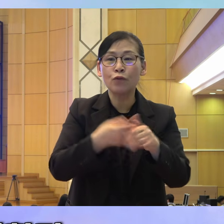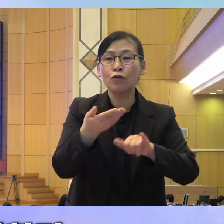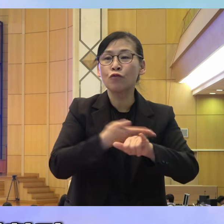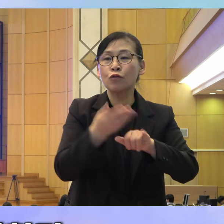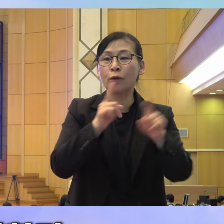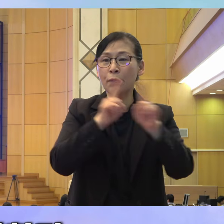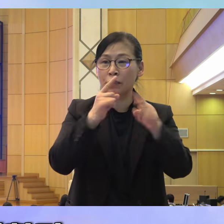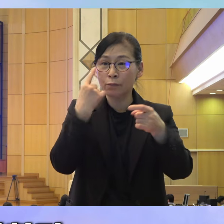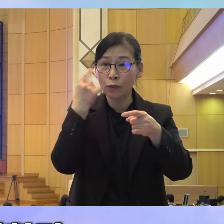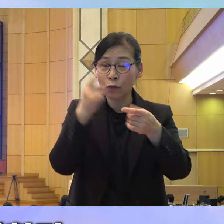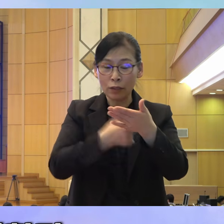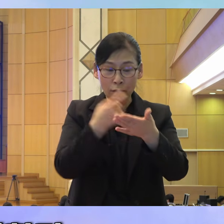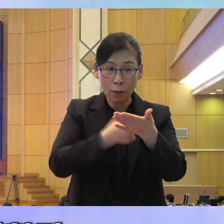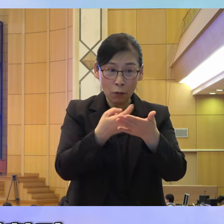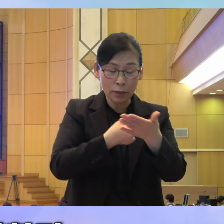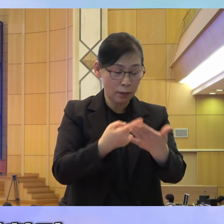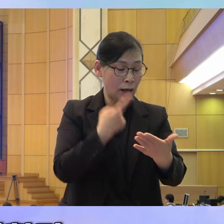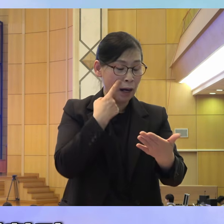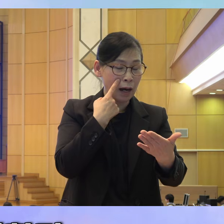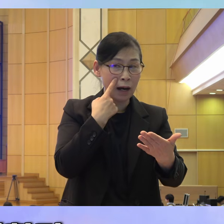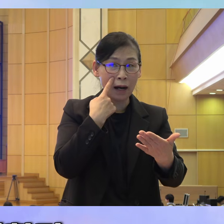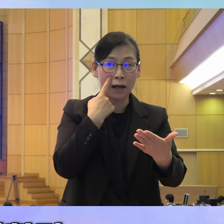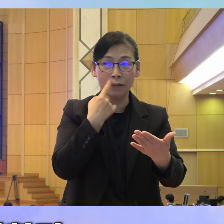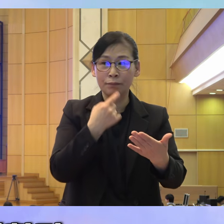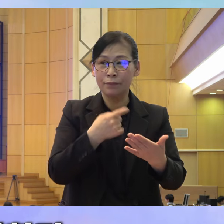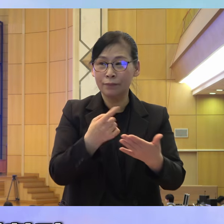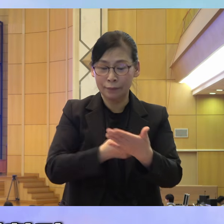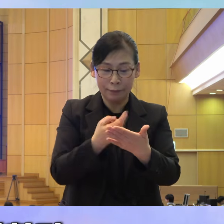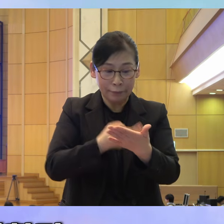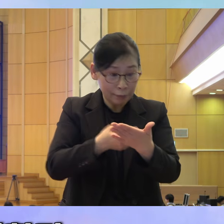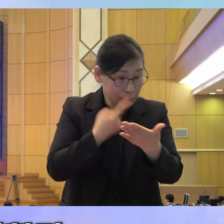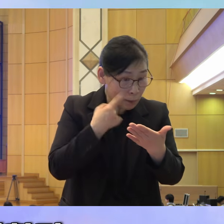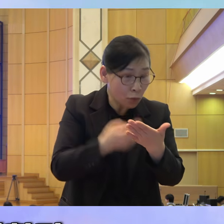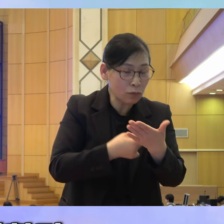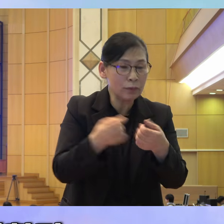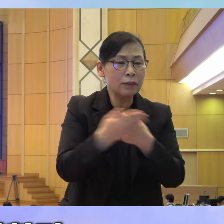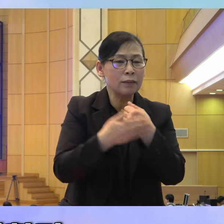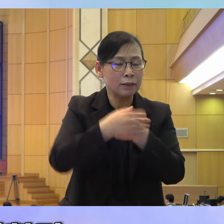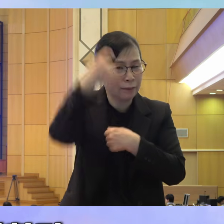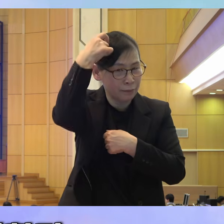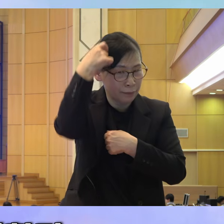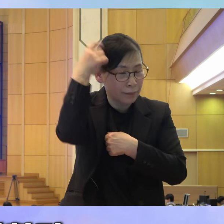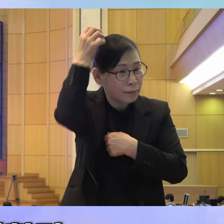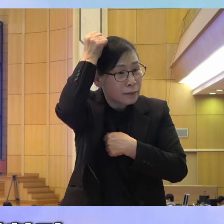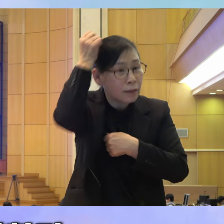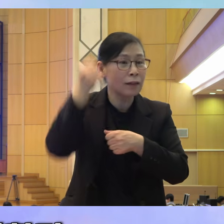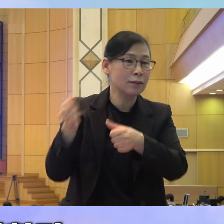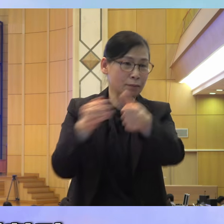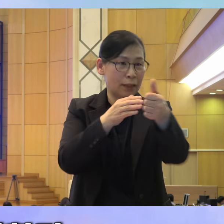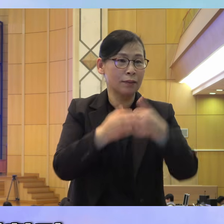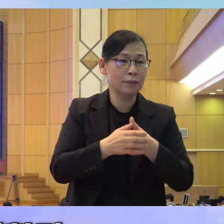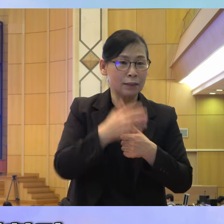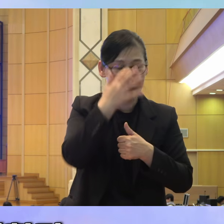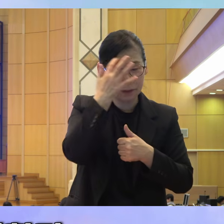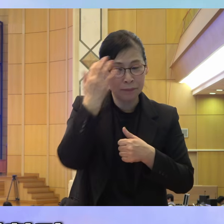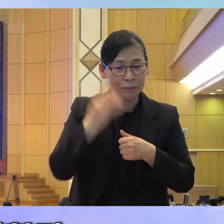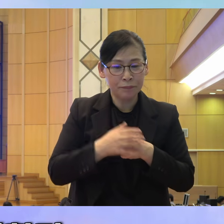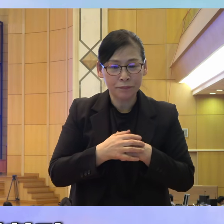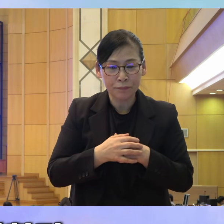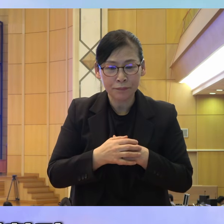말씀이 많이 올려져 있으니까요. 명절 기간에